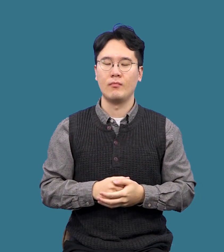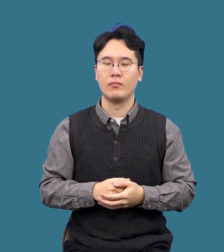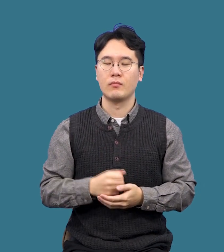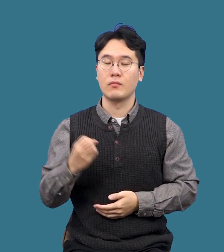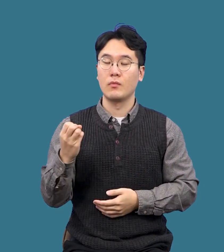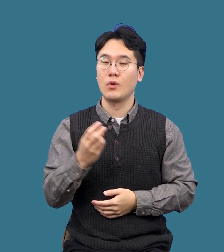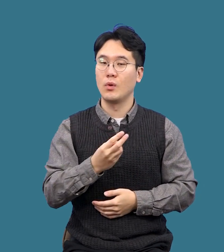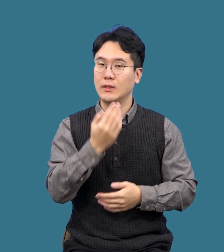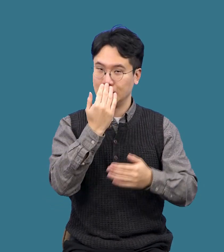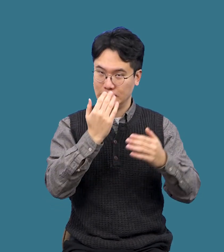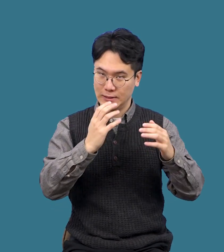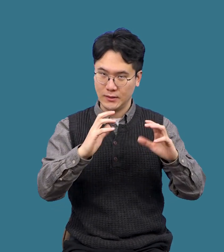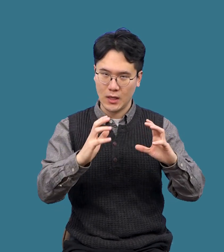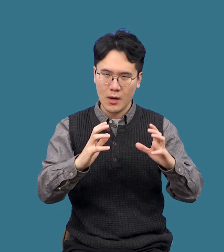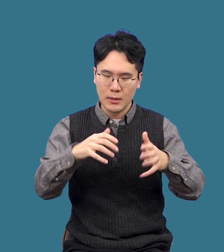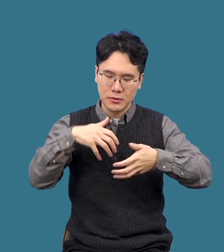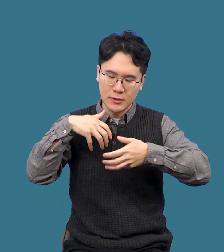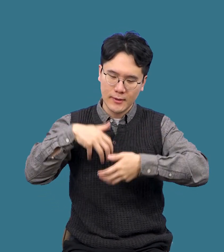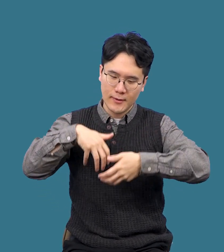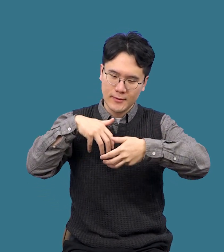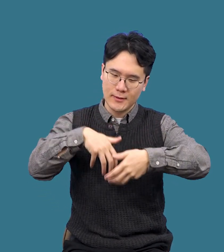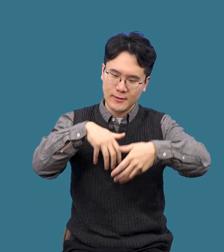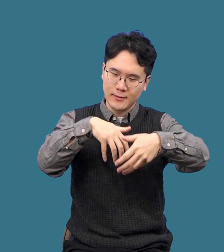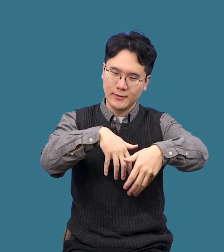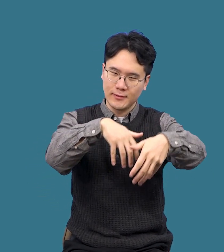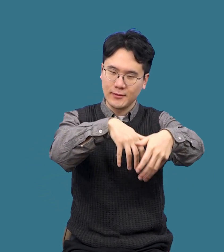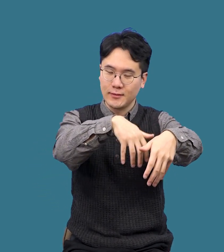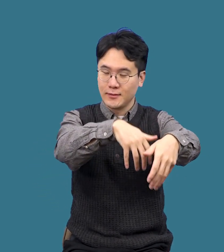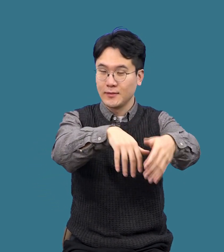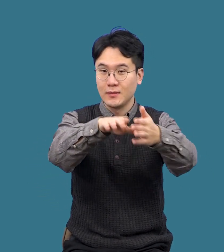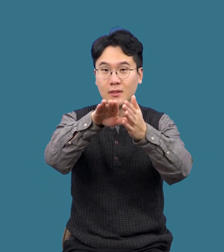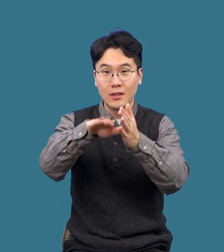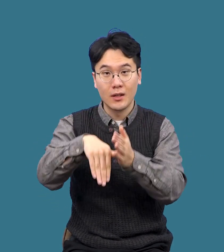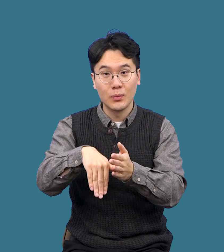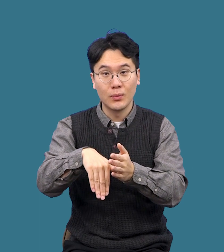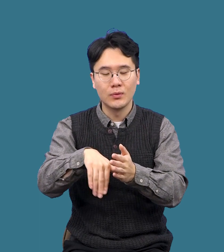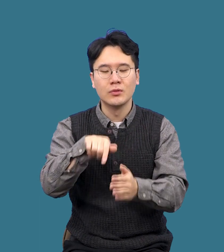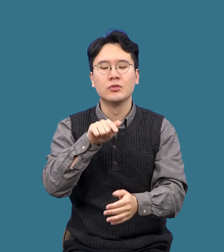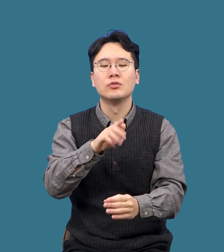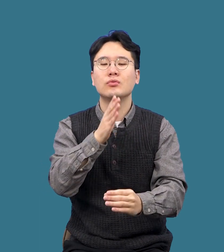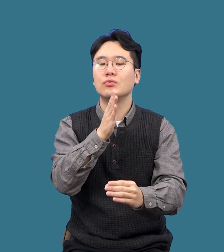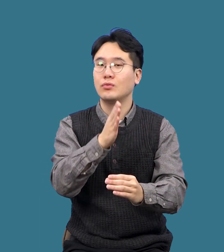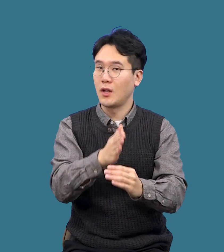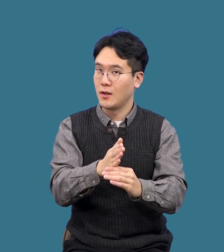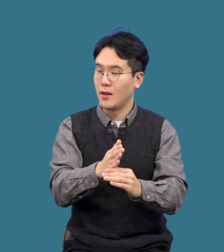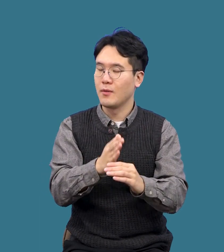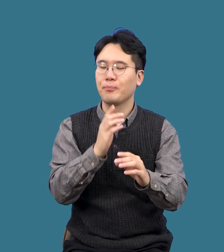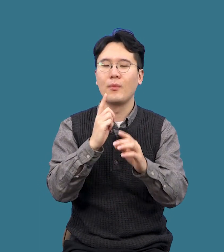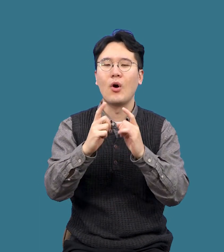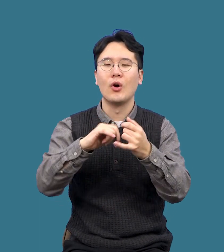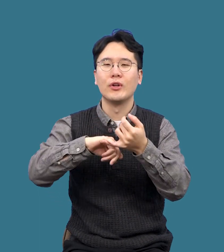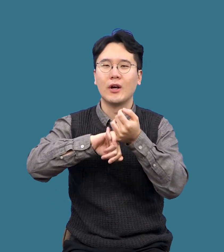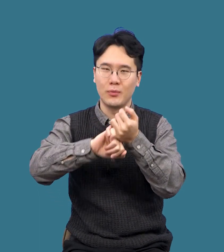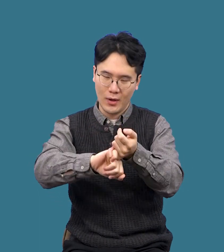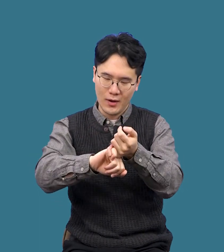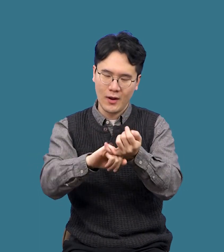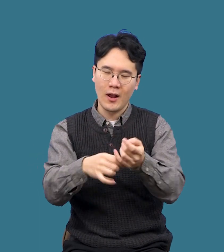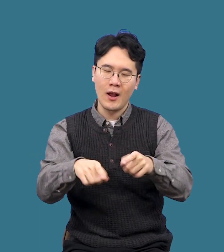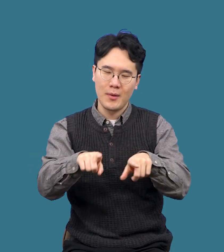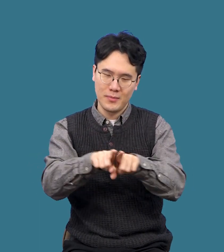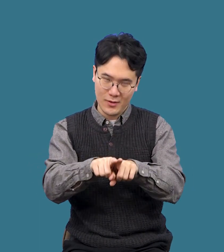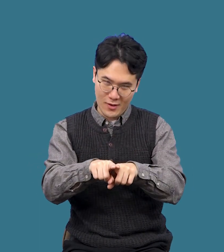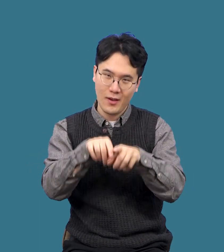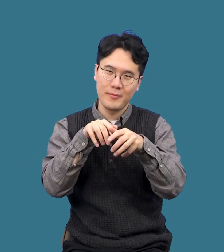행진할 때에도 그 한 중간에 한 복판에 언약궤가 행진하기도 했습니다.